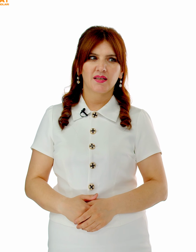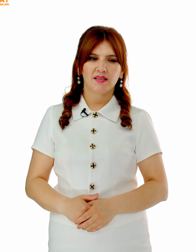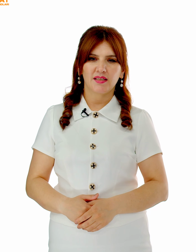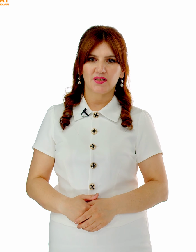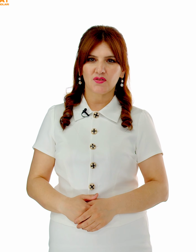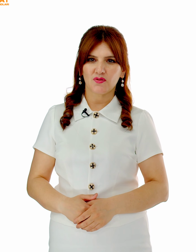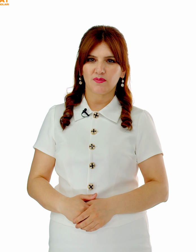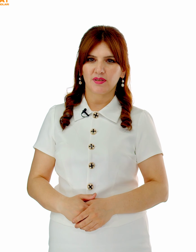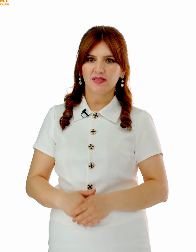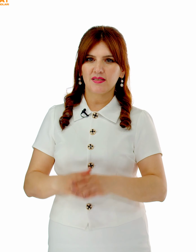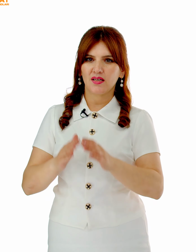Keyingi so'zimiz